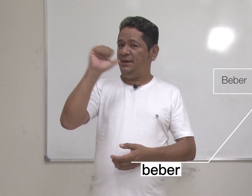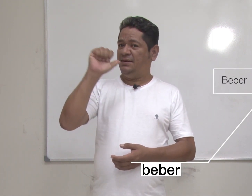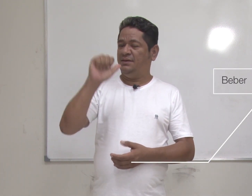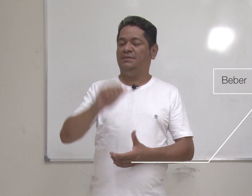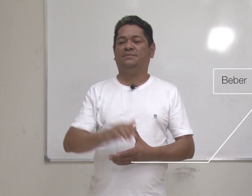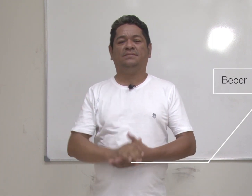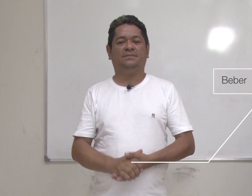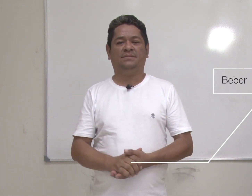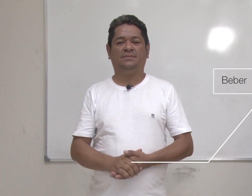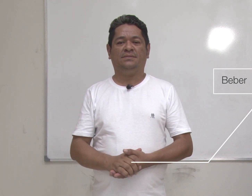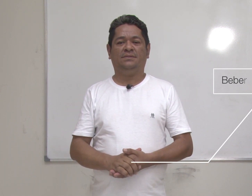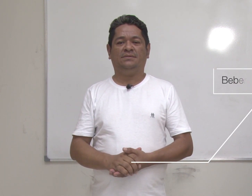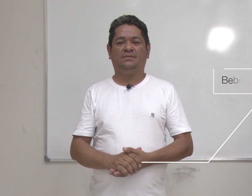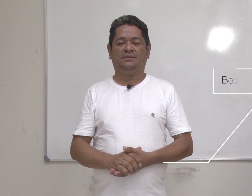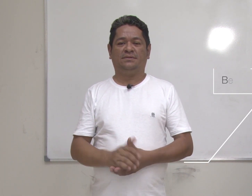beber,